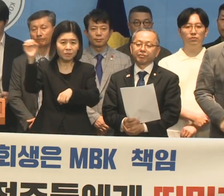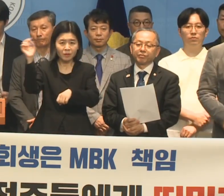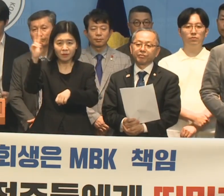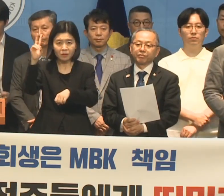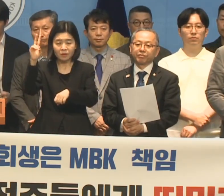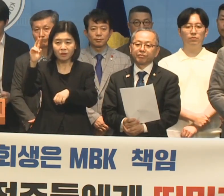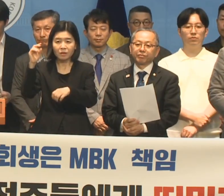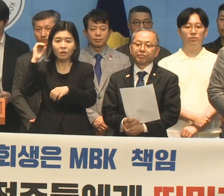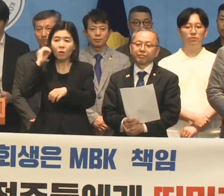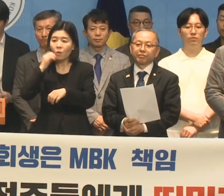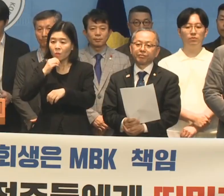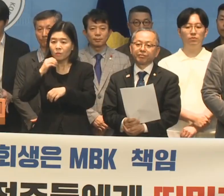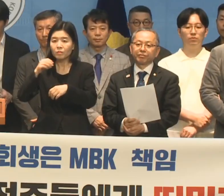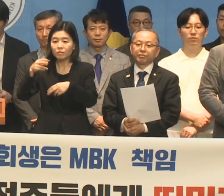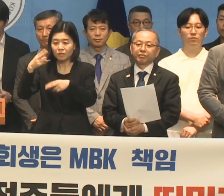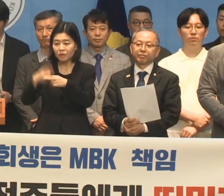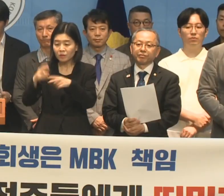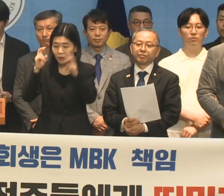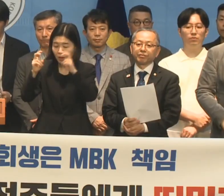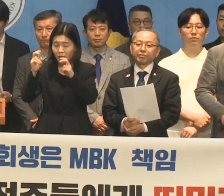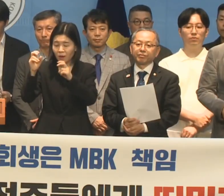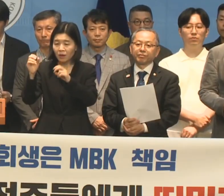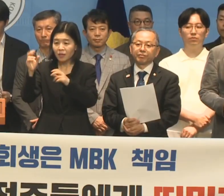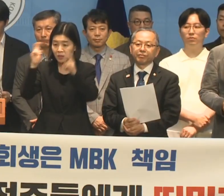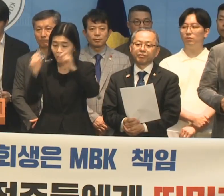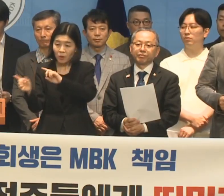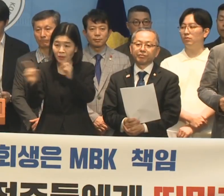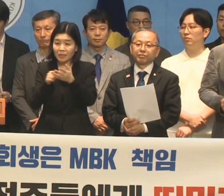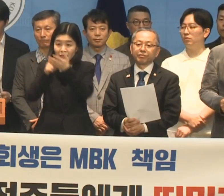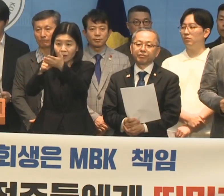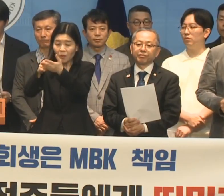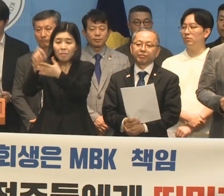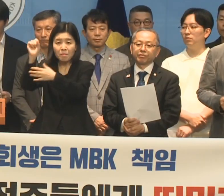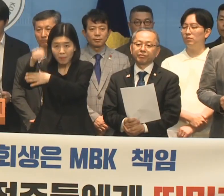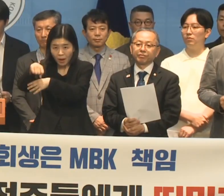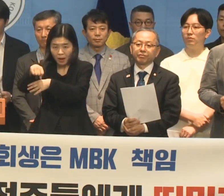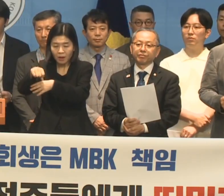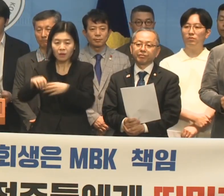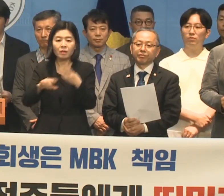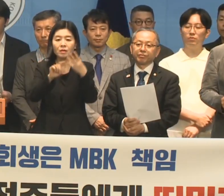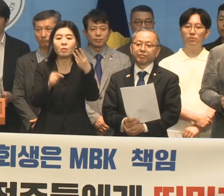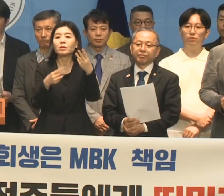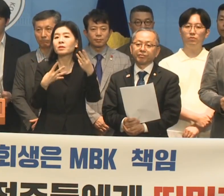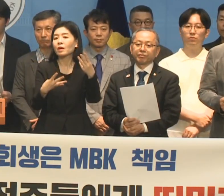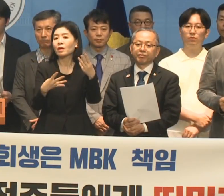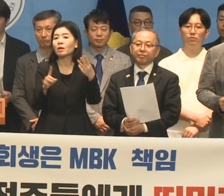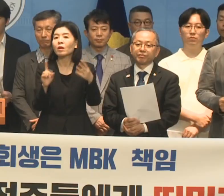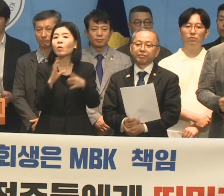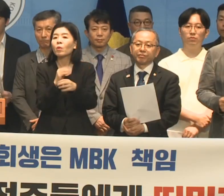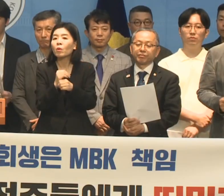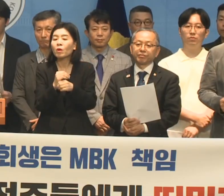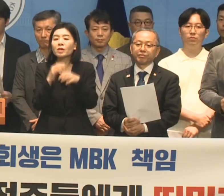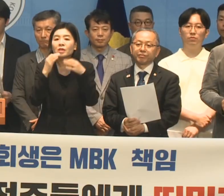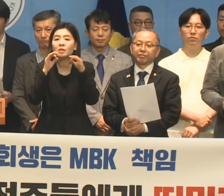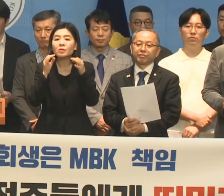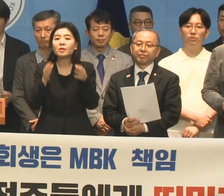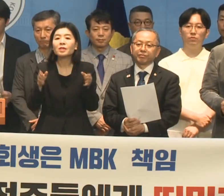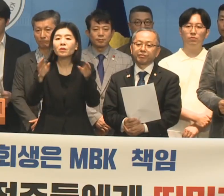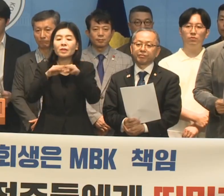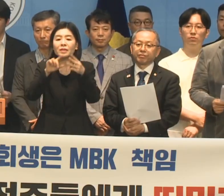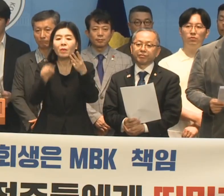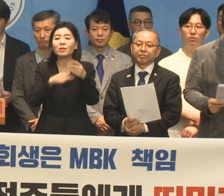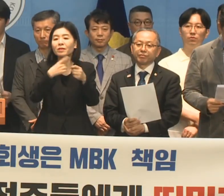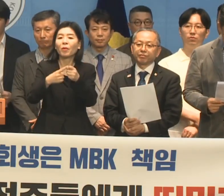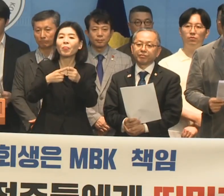기습적인 회생 신청이 승인되었습니다. 3월 4일은 금융기관의 3월 첫 번째